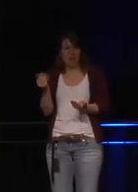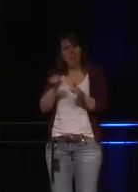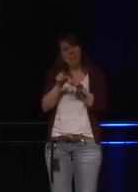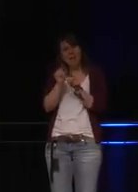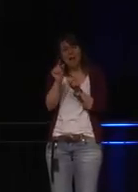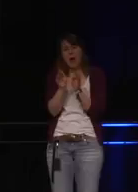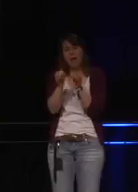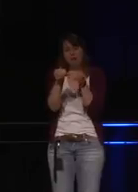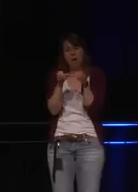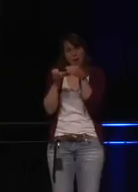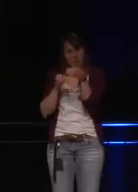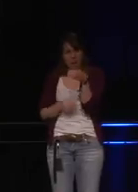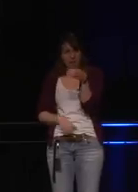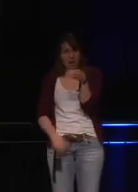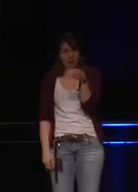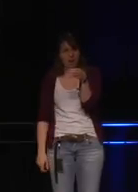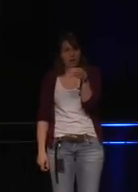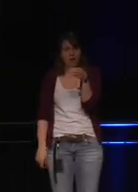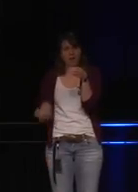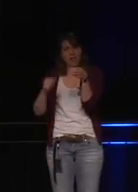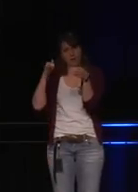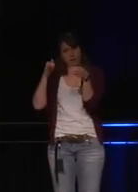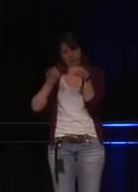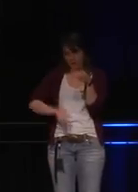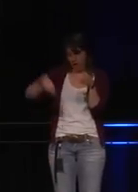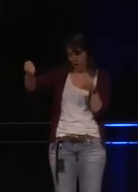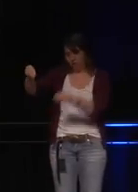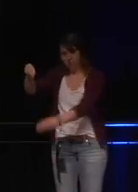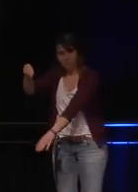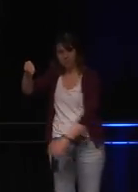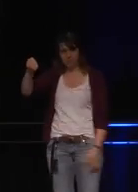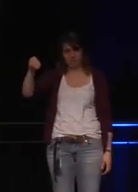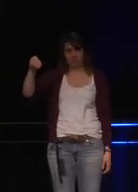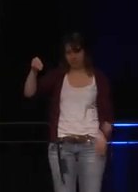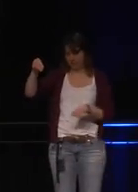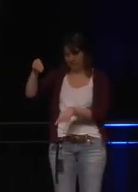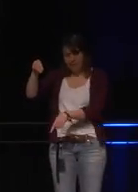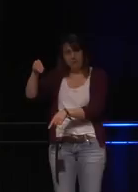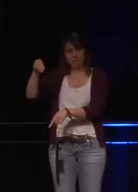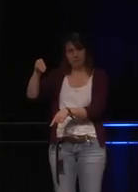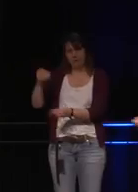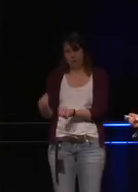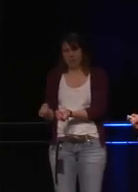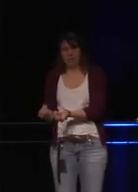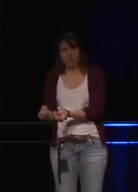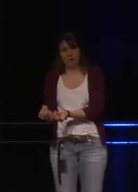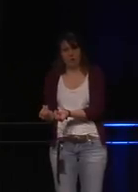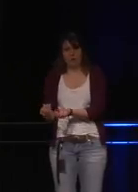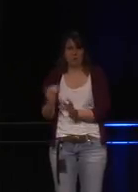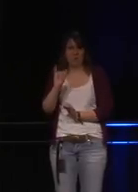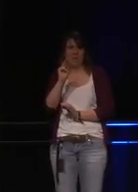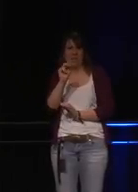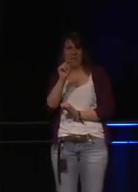caja inteligente que se pone en el baño y tiene un sensor.